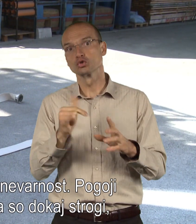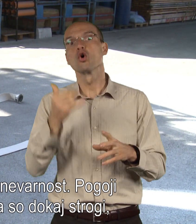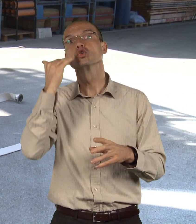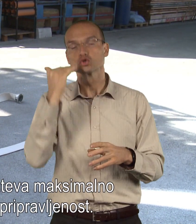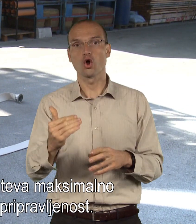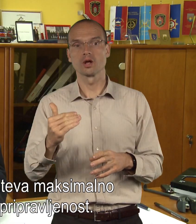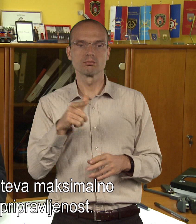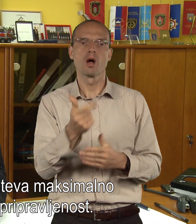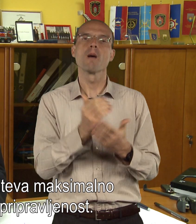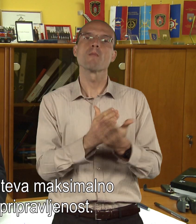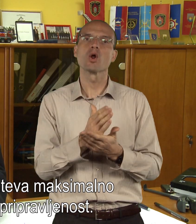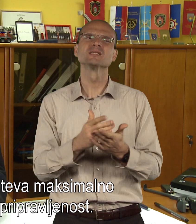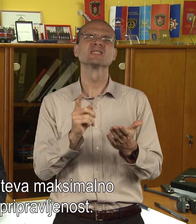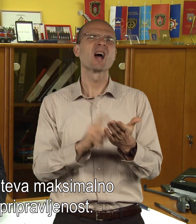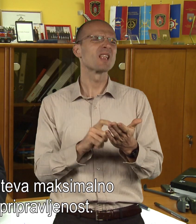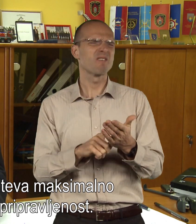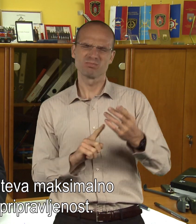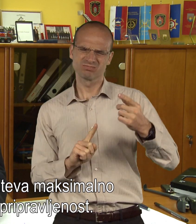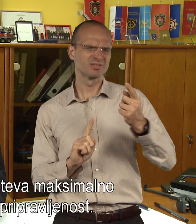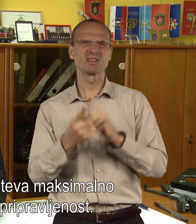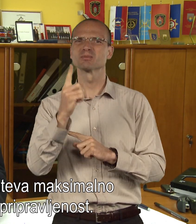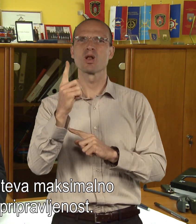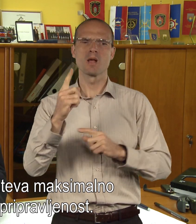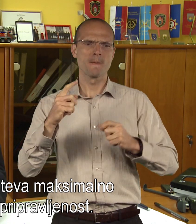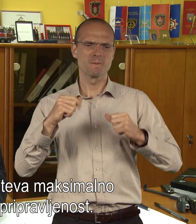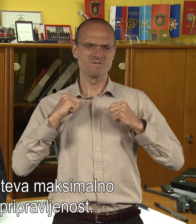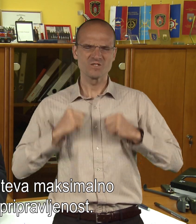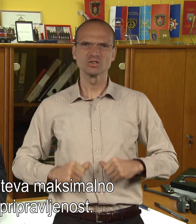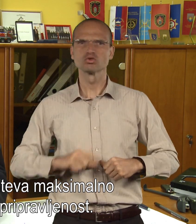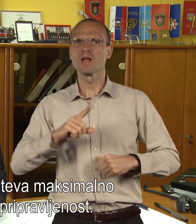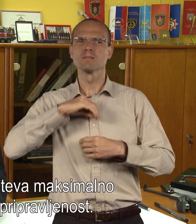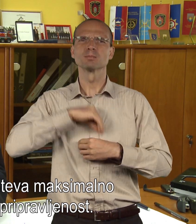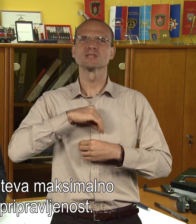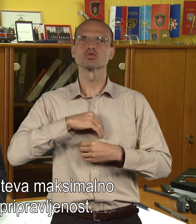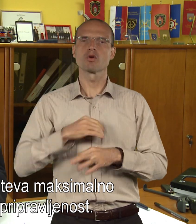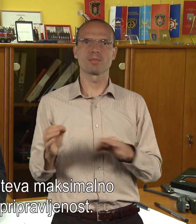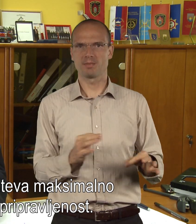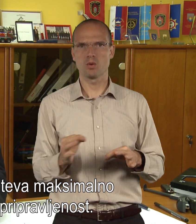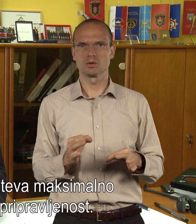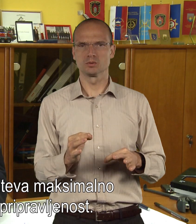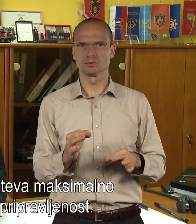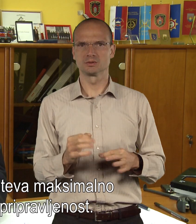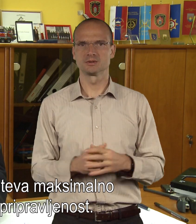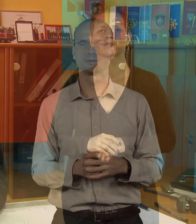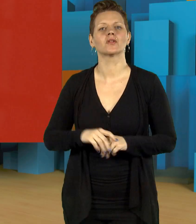strogi, ker je to poklic, ki zahteva maksimalno psihično in fizično pripravljenost.